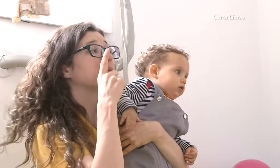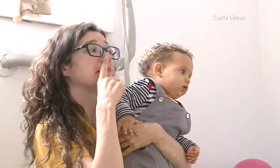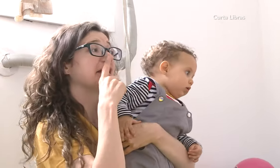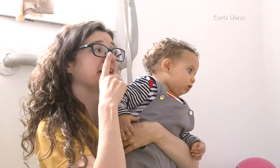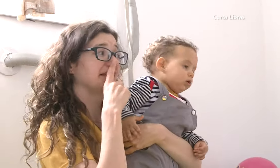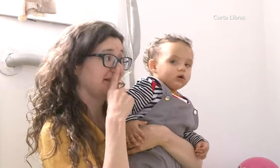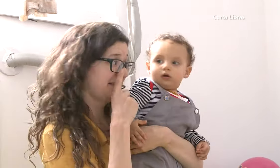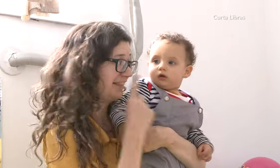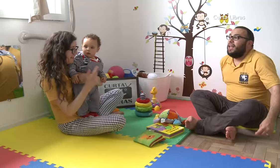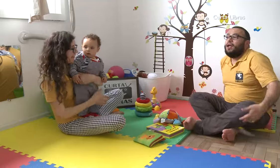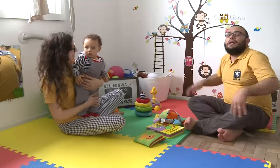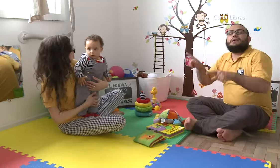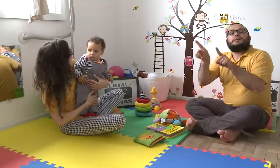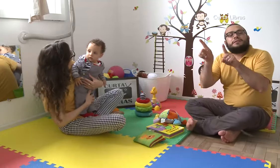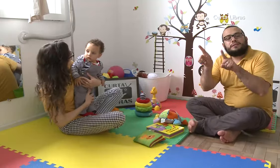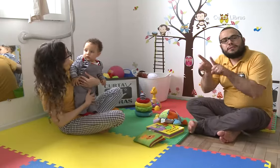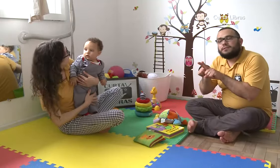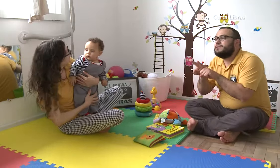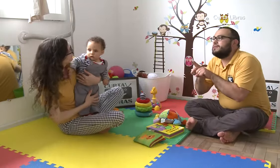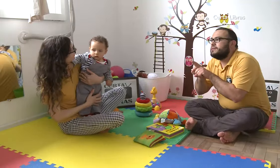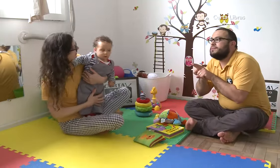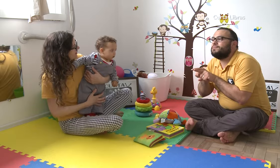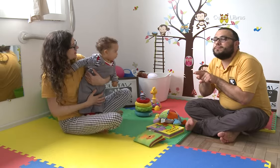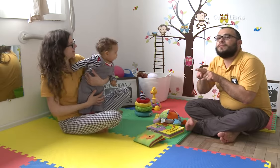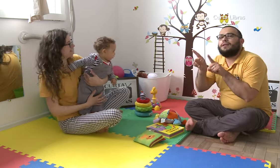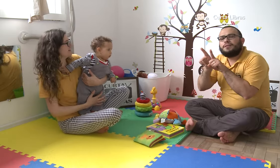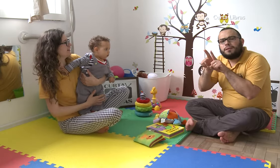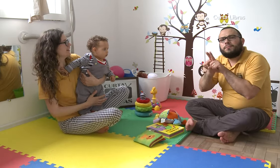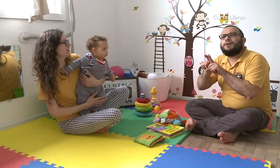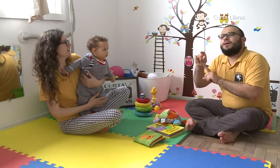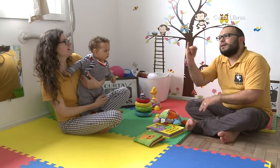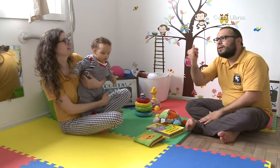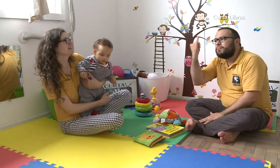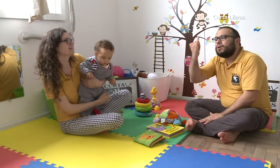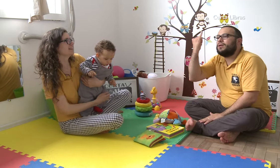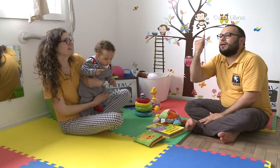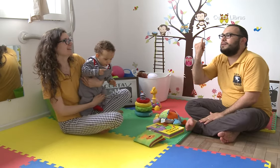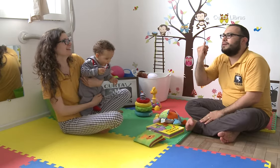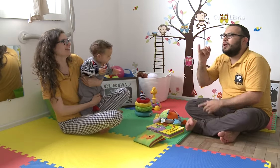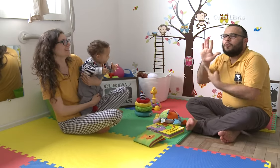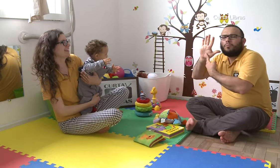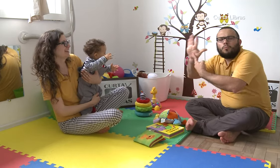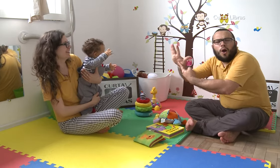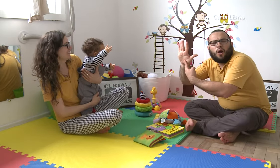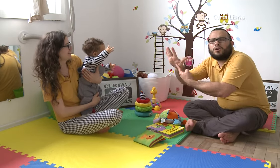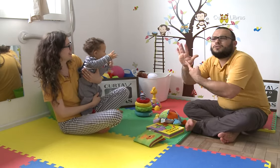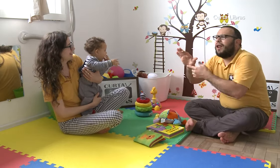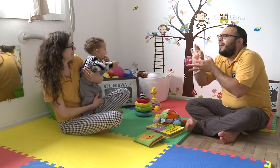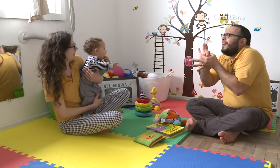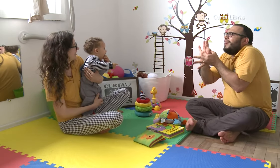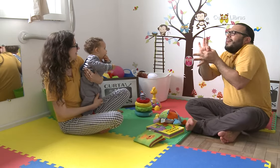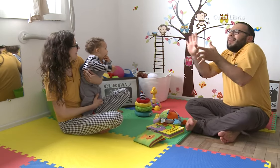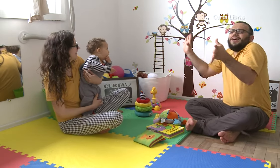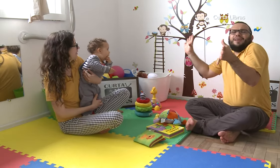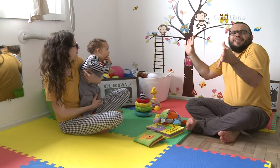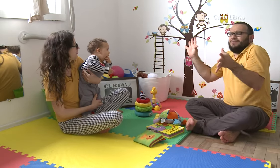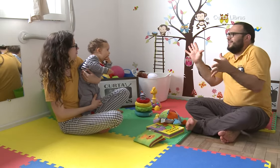Ah, fez o sinal de mamãe. Também é importante mostrar de forma bem livre. Bem